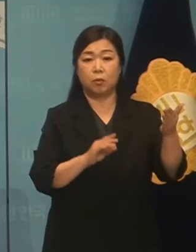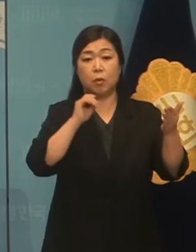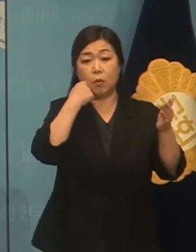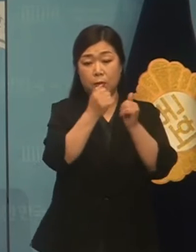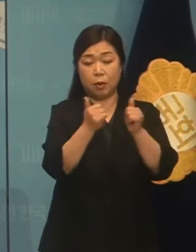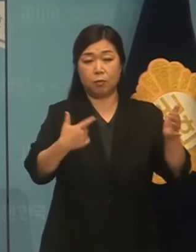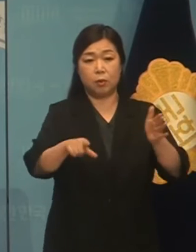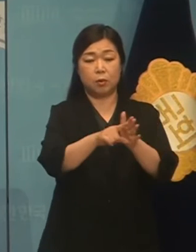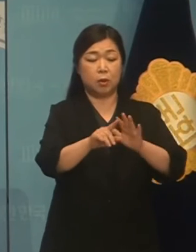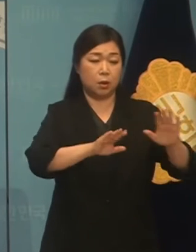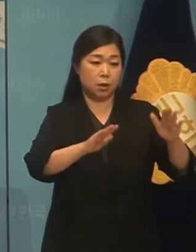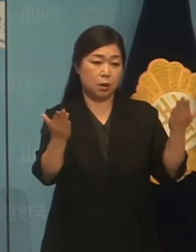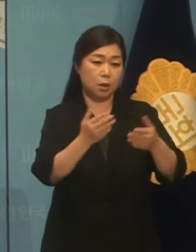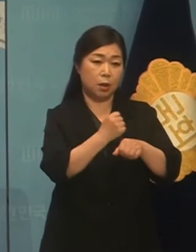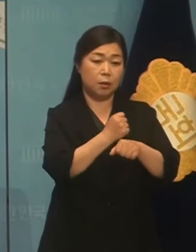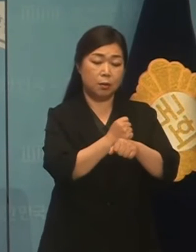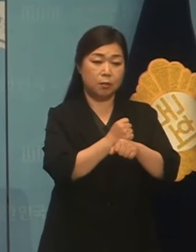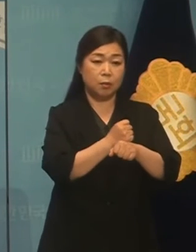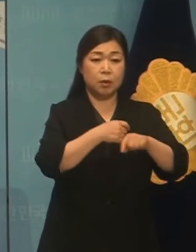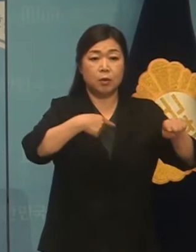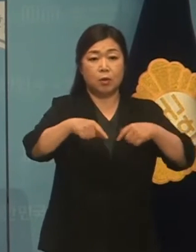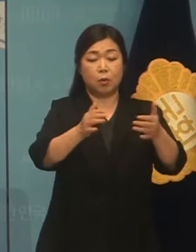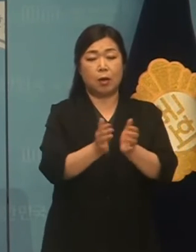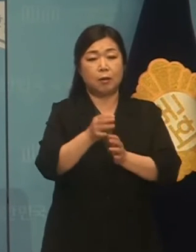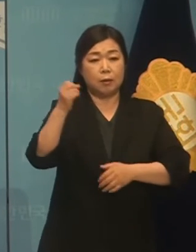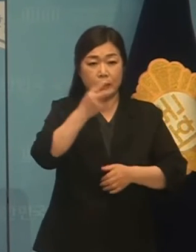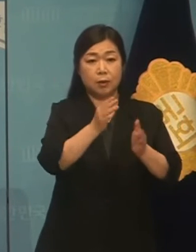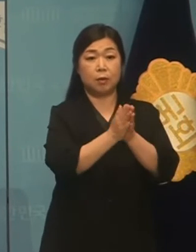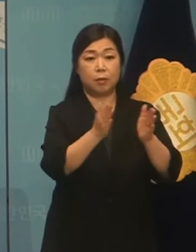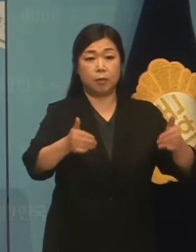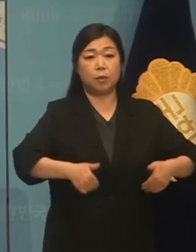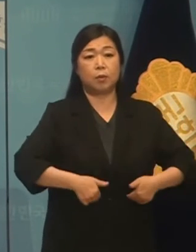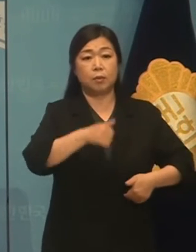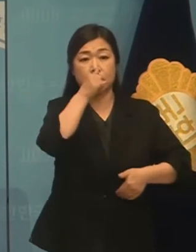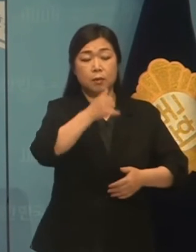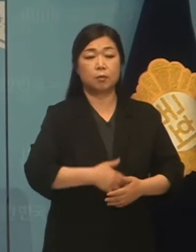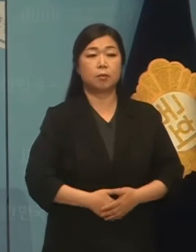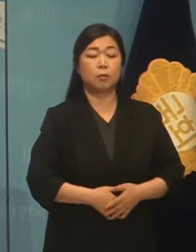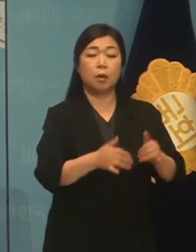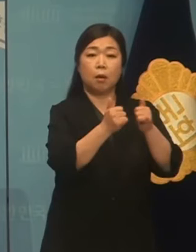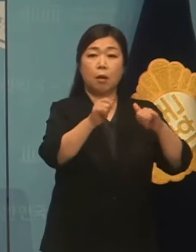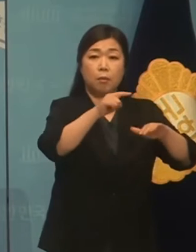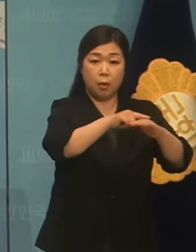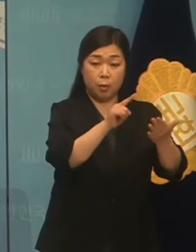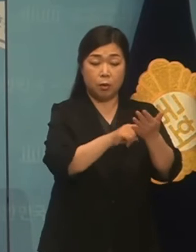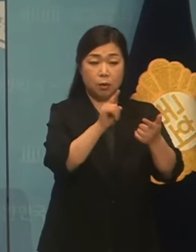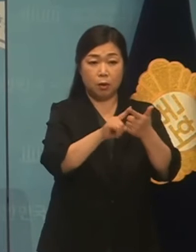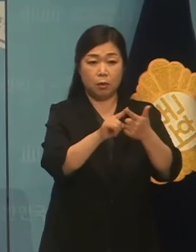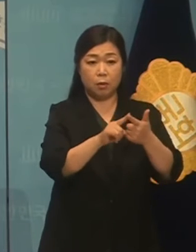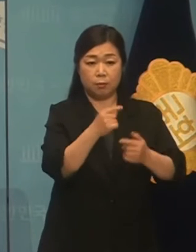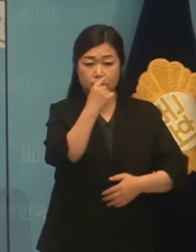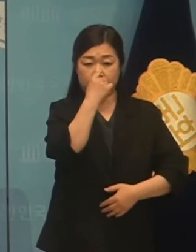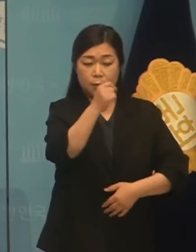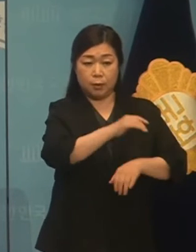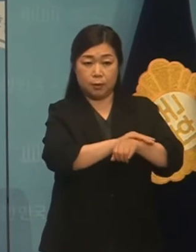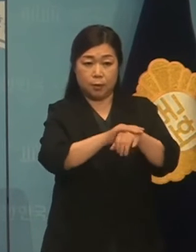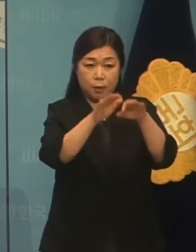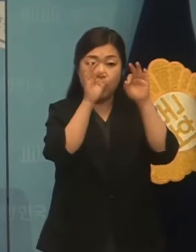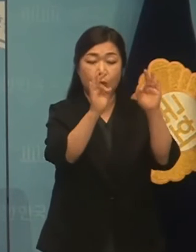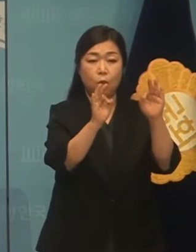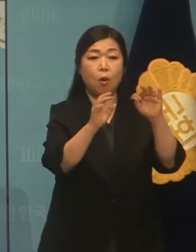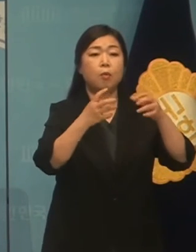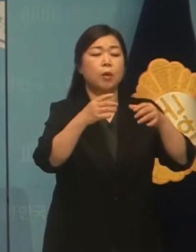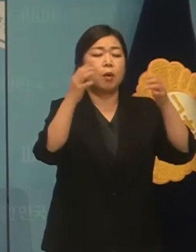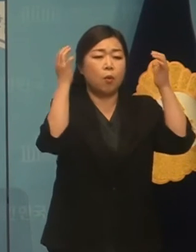위해서 일하는 정당으로 다시 시작해야 합니다. 민심에 대한 예민한 감수성을 갖고